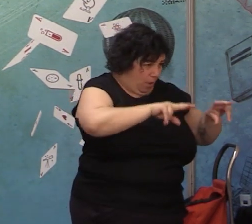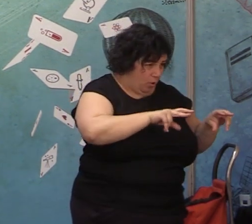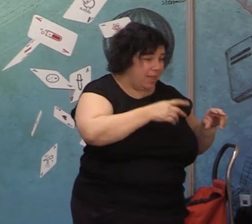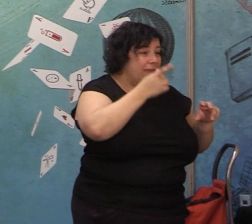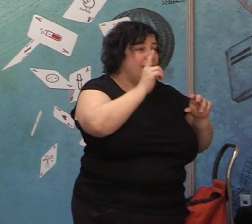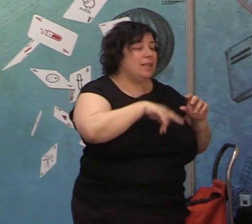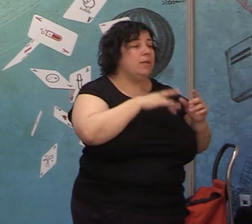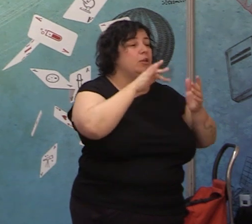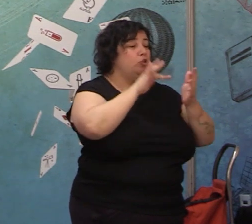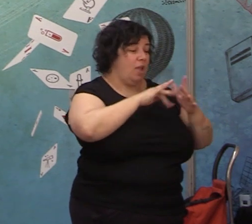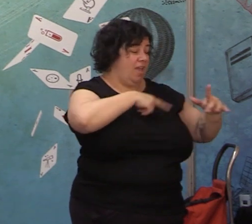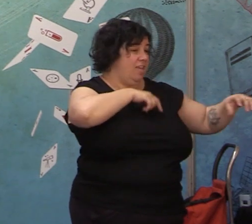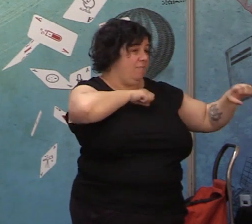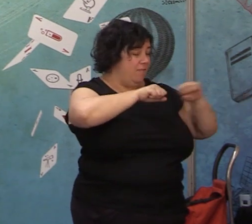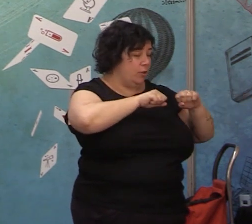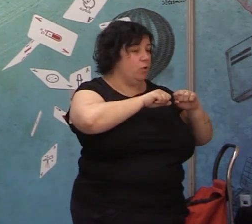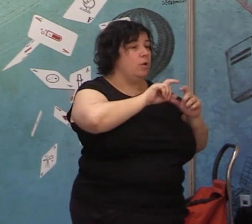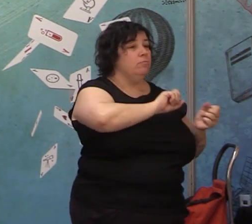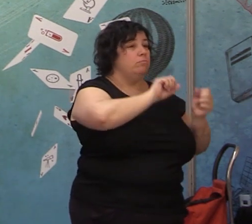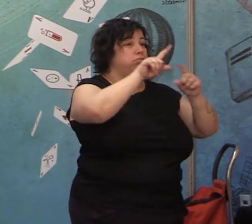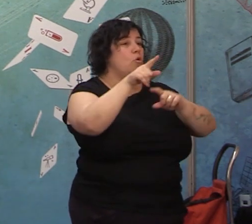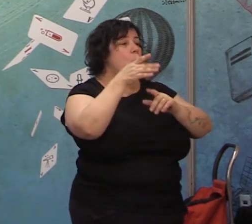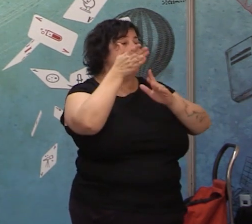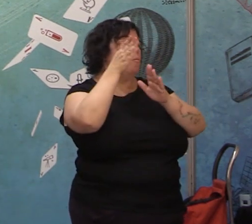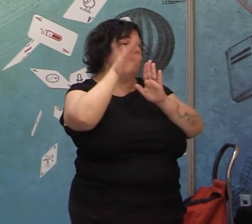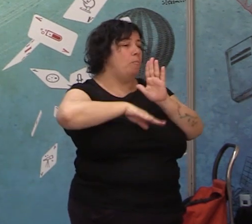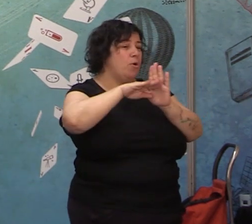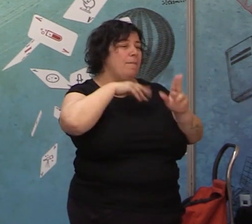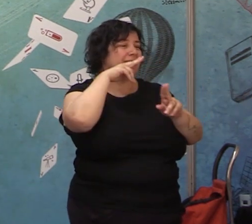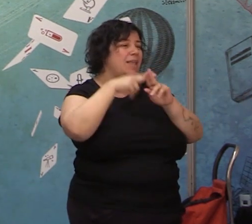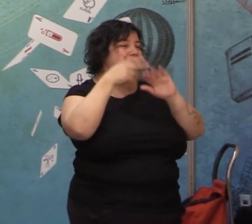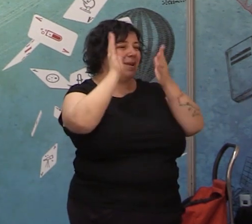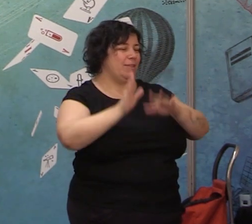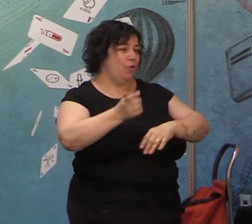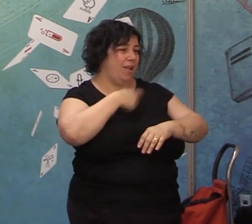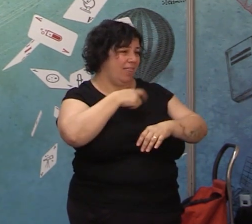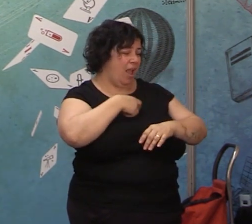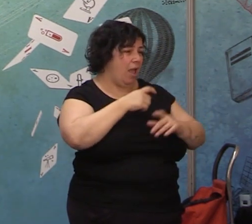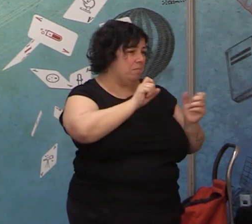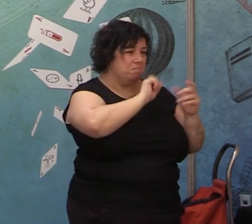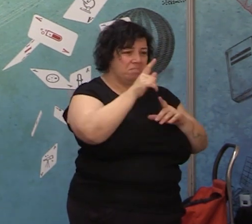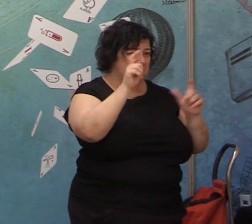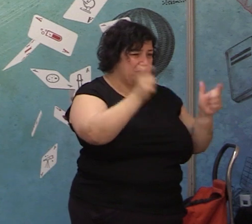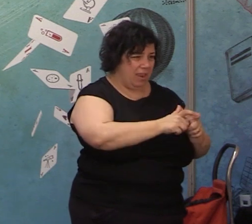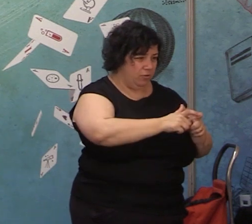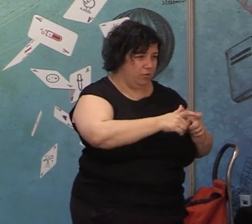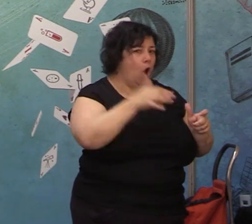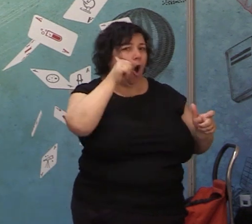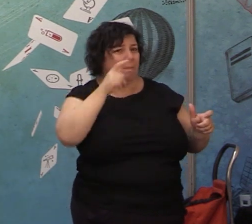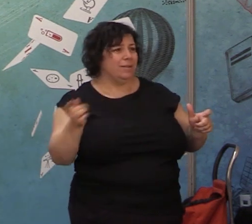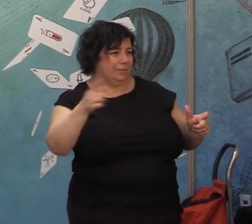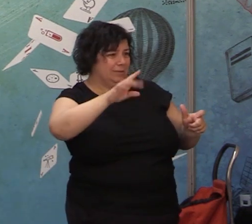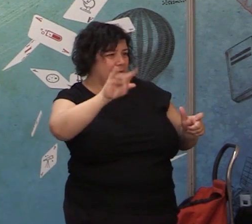menos una vez han tenido el infarto a un programa que os explicaré que se llama rehabilitación cardíaca. ¿Cuáles son